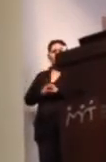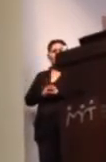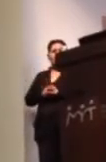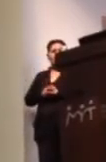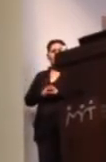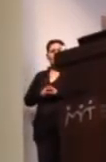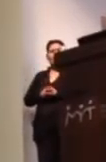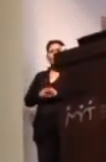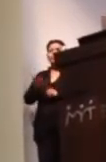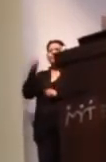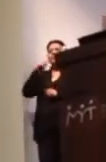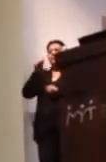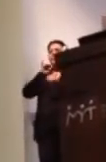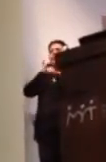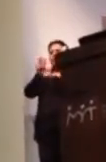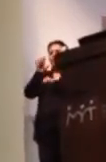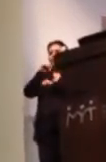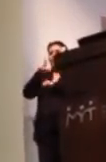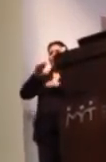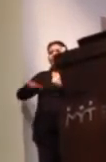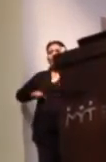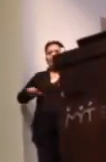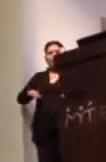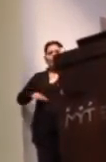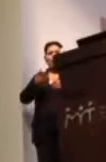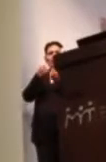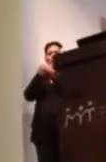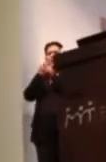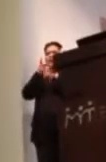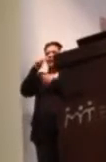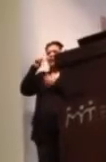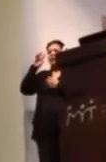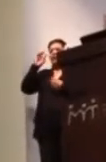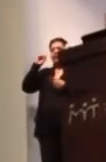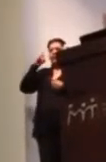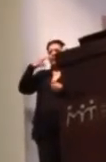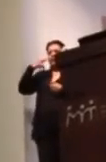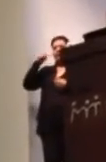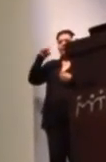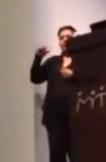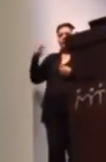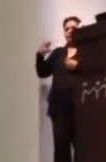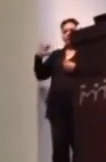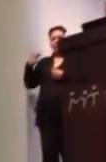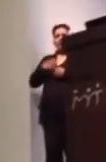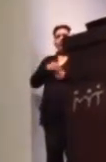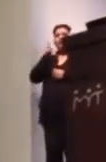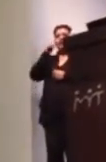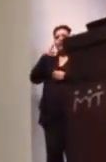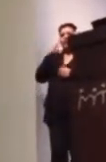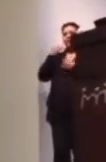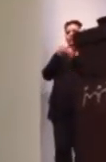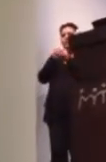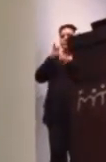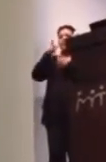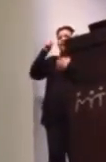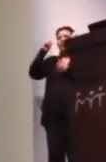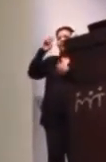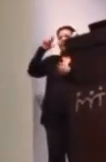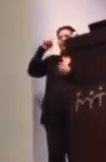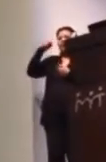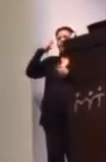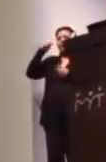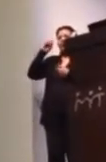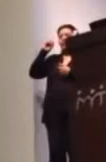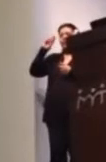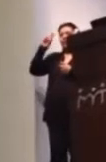algunas alteraciones que están correlacionadas con el trastorno de déficit de atención? El trastorno negativista desafiante, que esto también lo pueden consultar